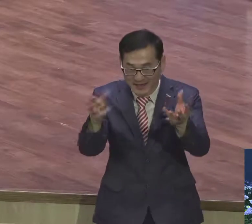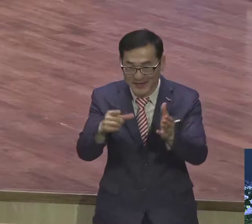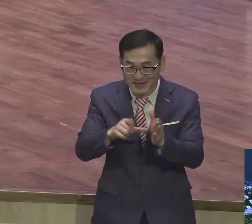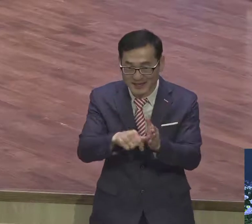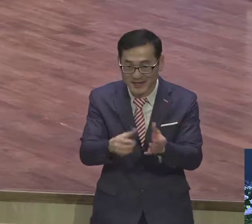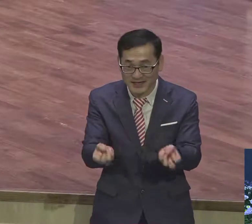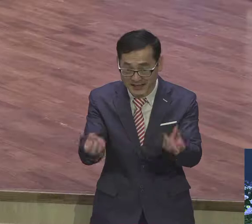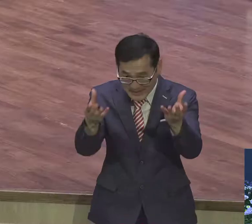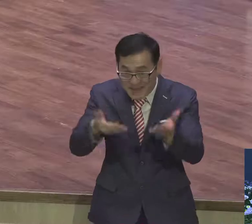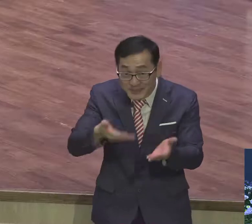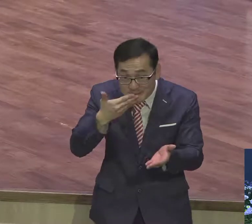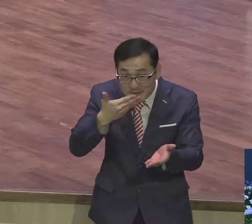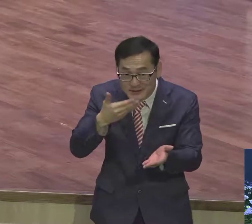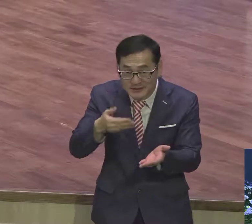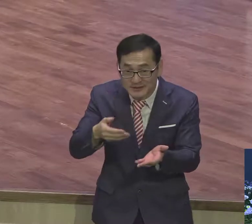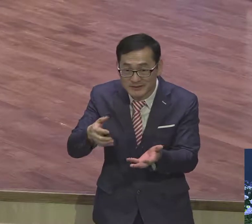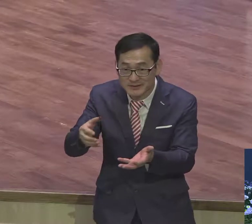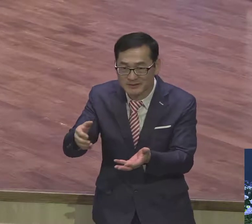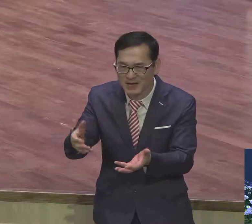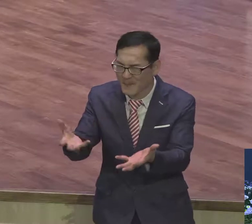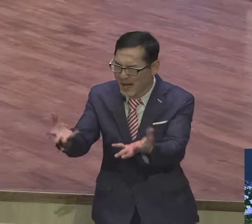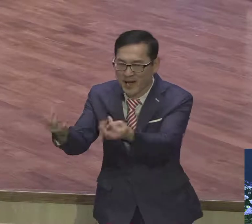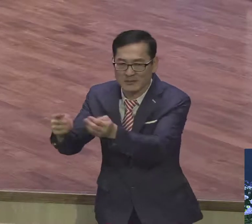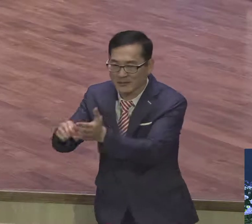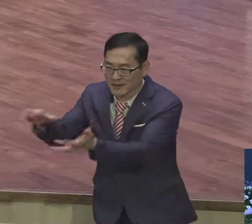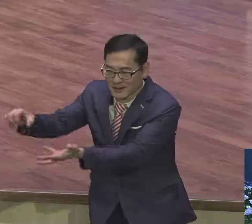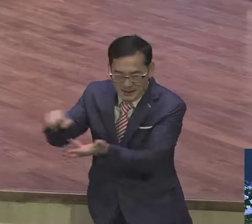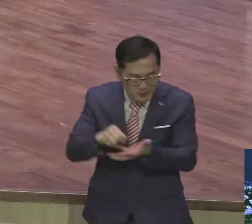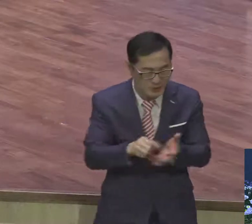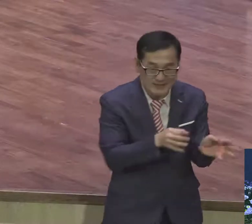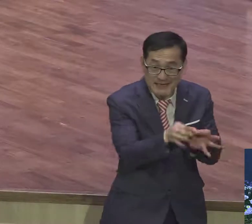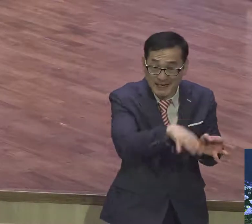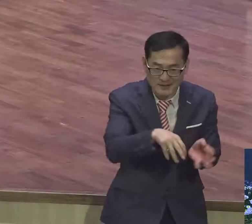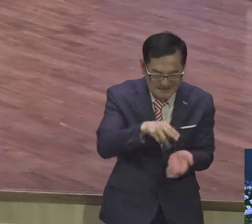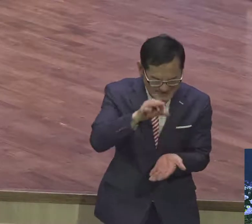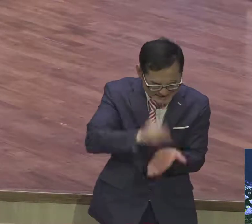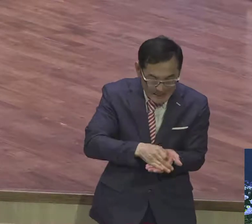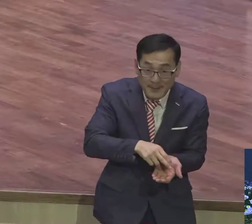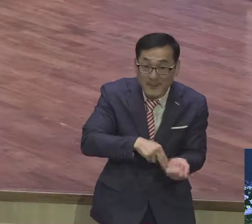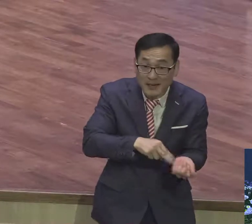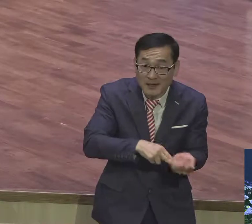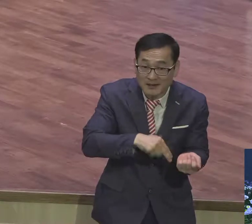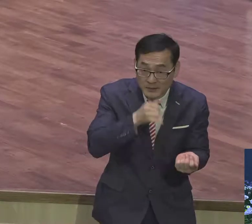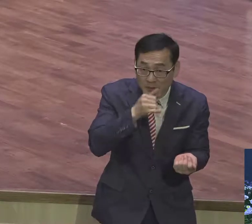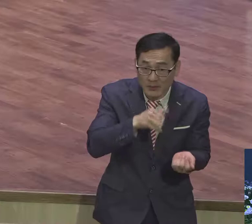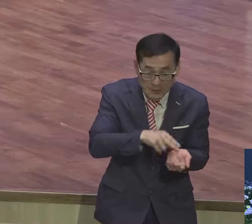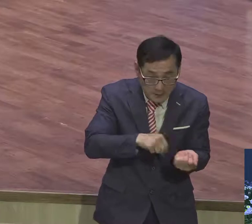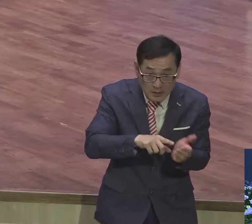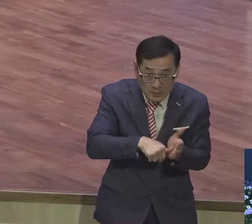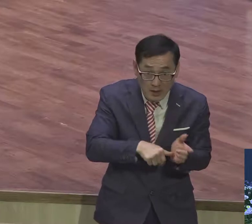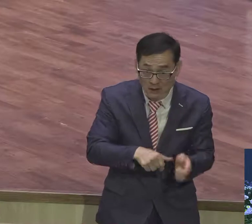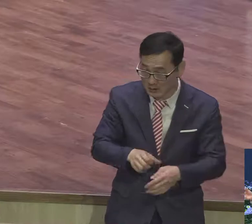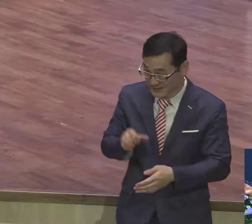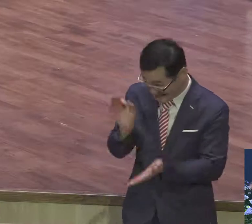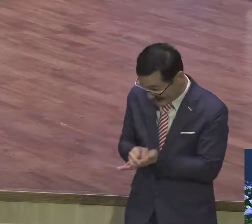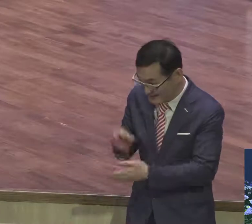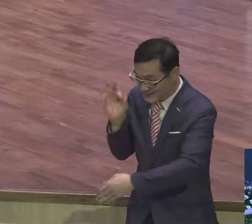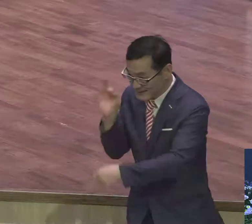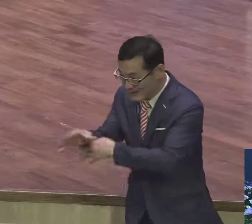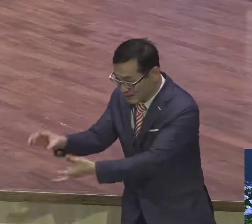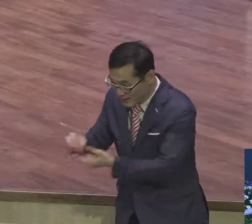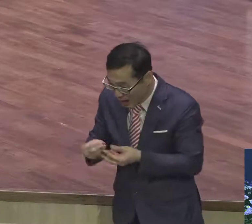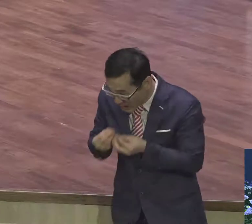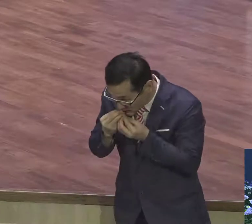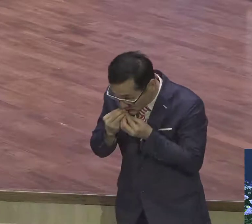그거 사 먹는다고 시비하고 안 사는다고 시비하고 난리났었어요 초대교회 때는 싸니까 좀 싼게